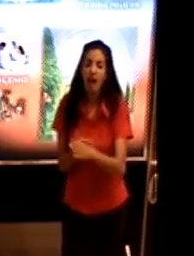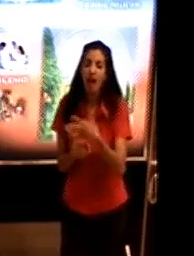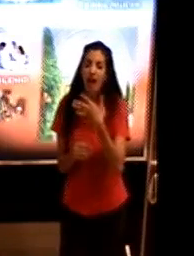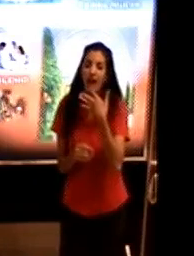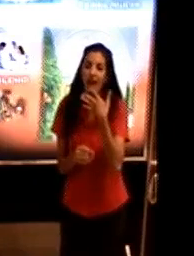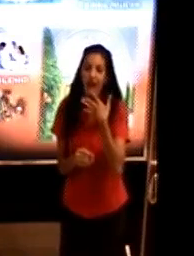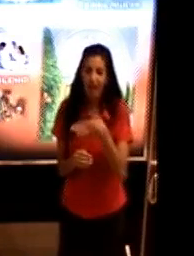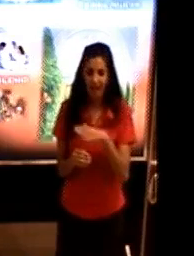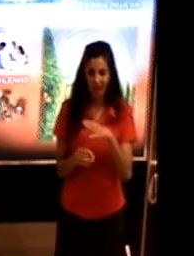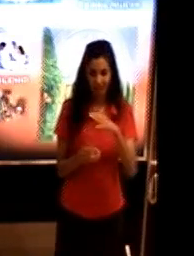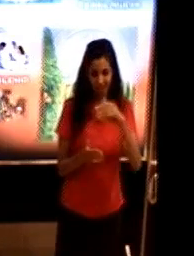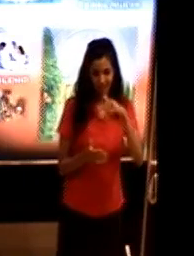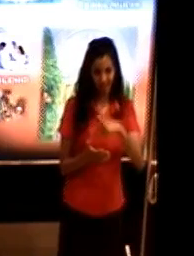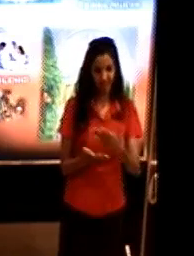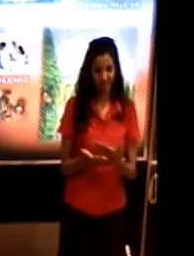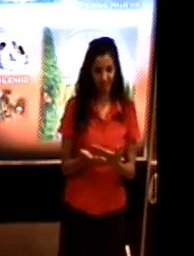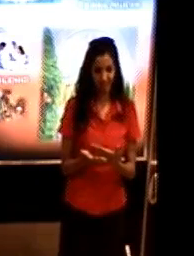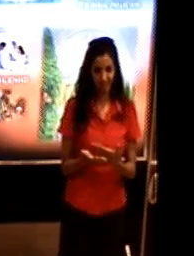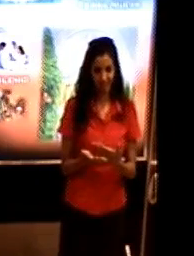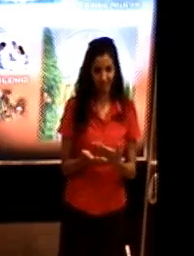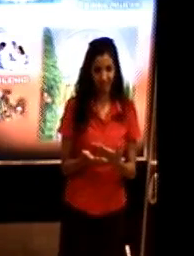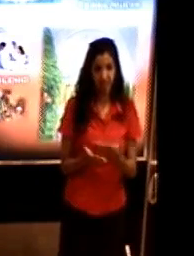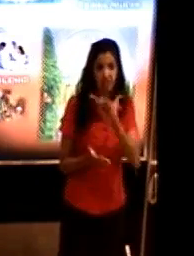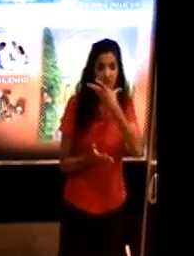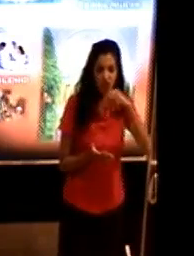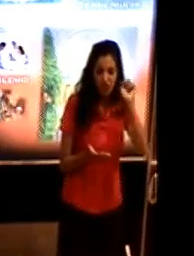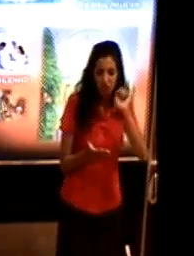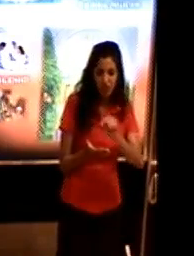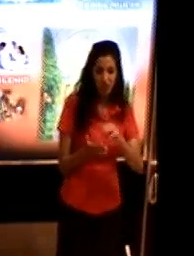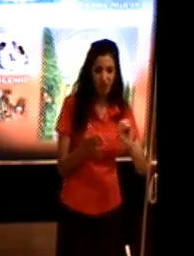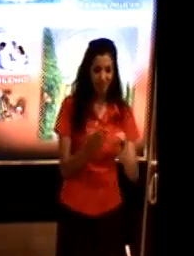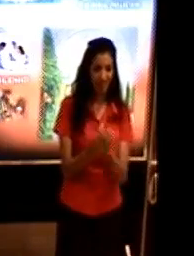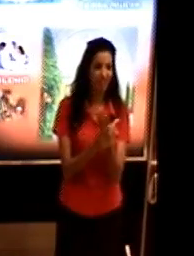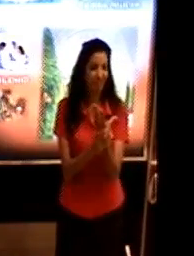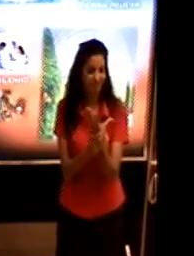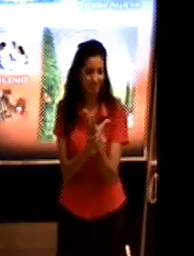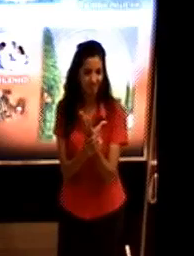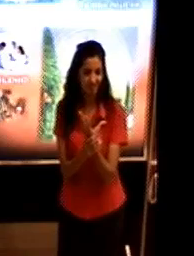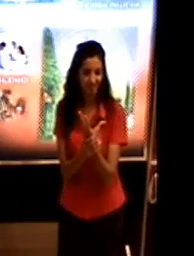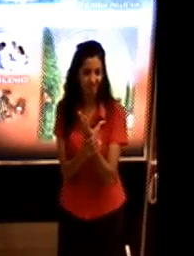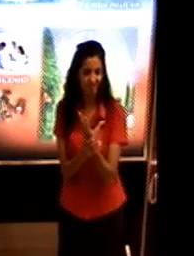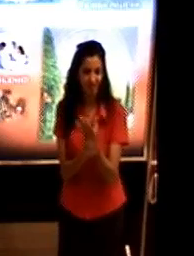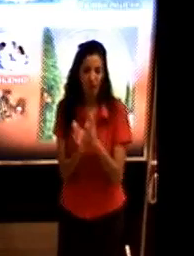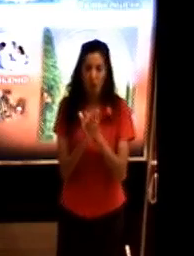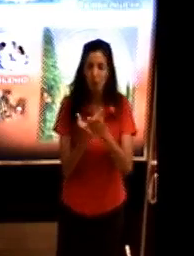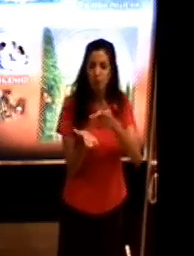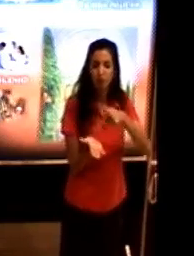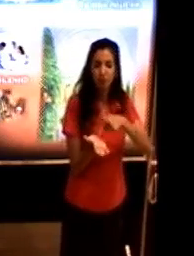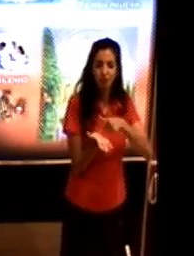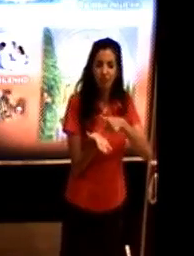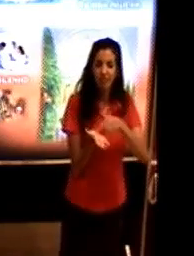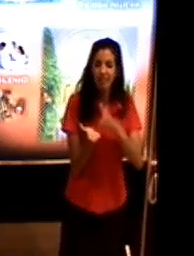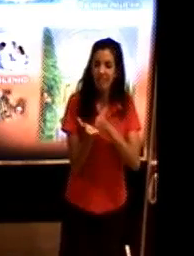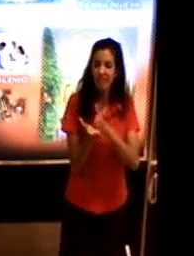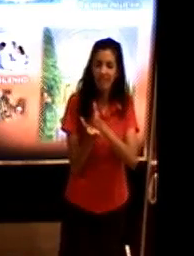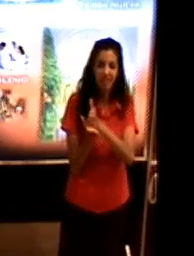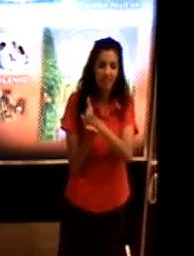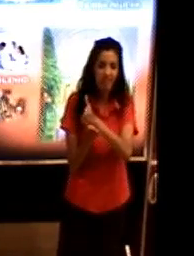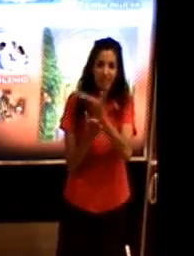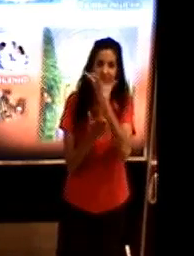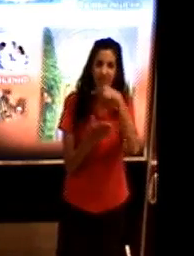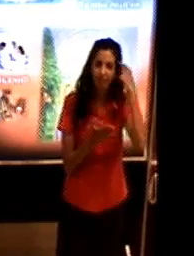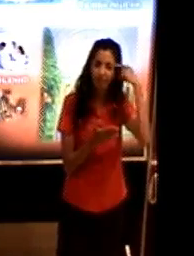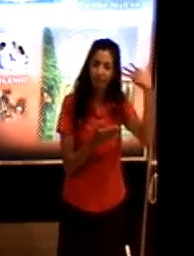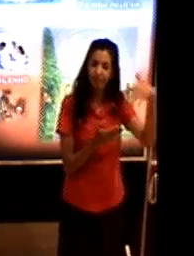Apocalipsis. Dios lo hizo así, porque es el libro inagotable de la sabiduría de Dios,